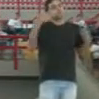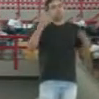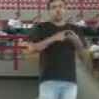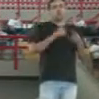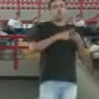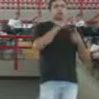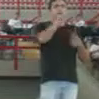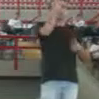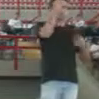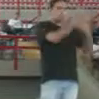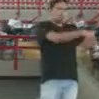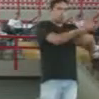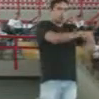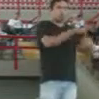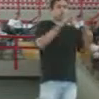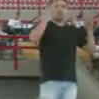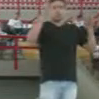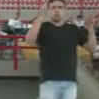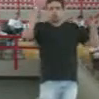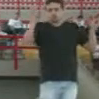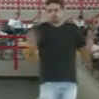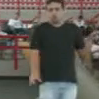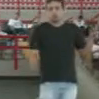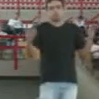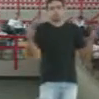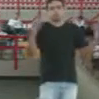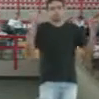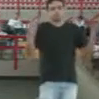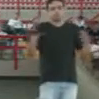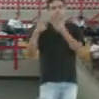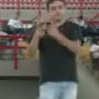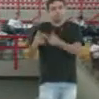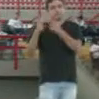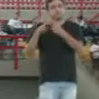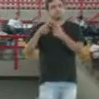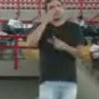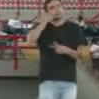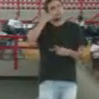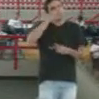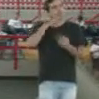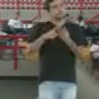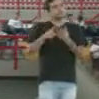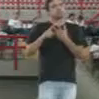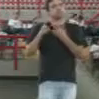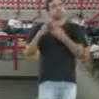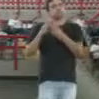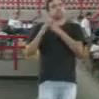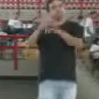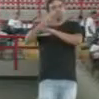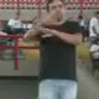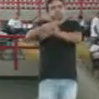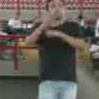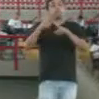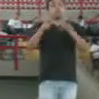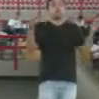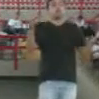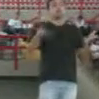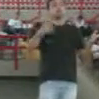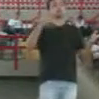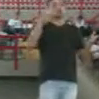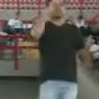O vestibulando, ele deve ser muito paciente, insistente, perseverante. Agora